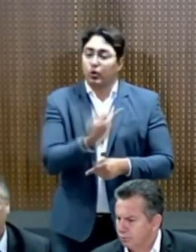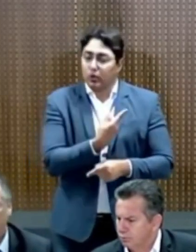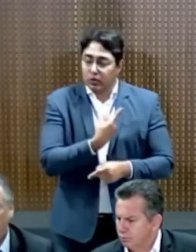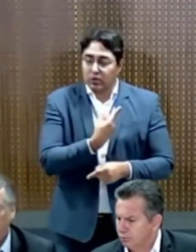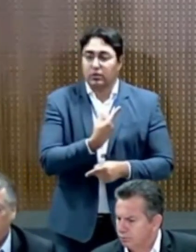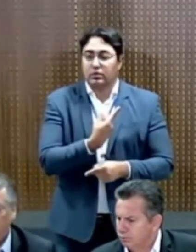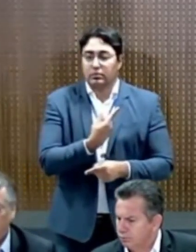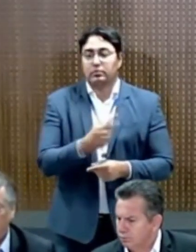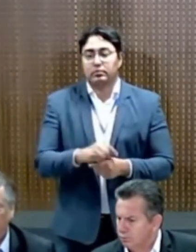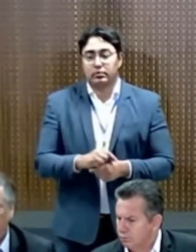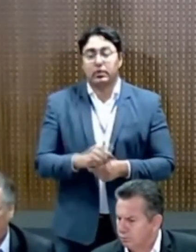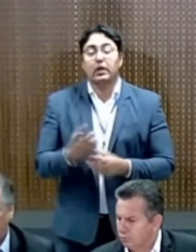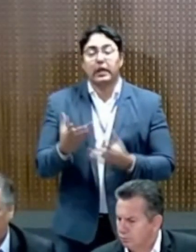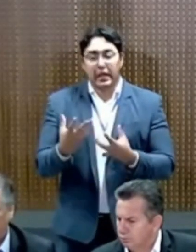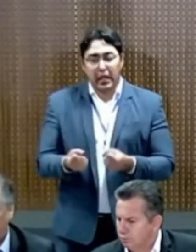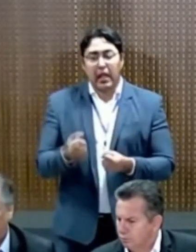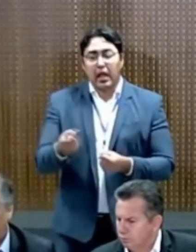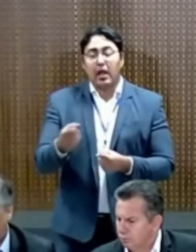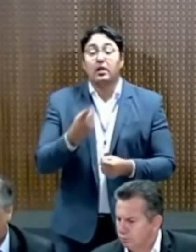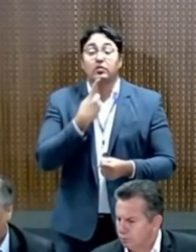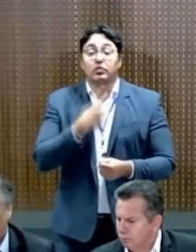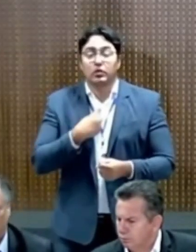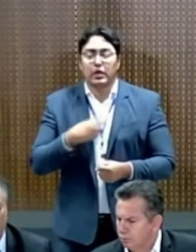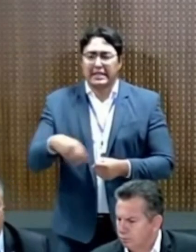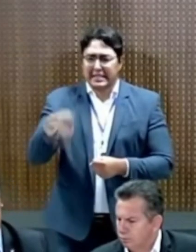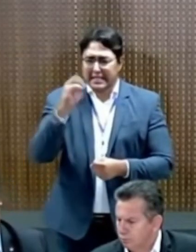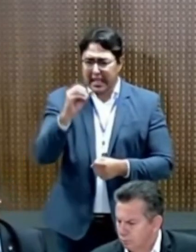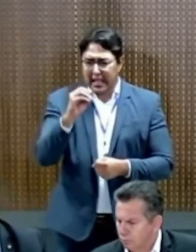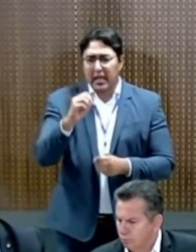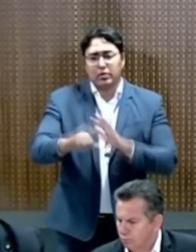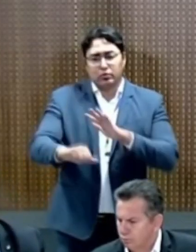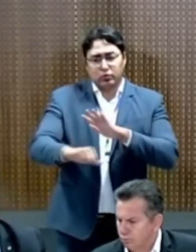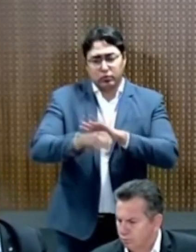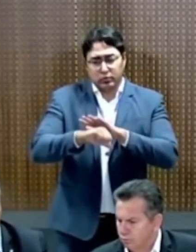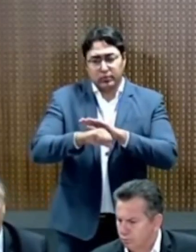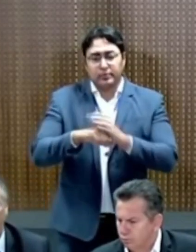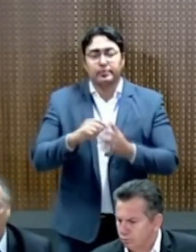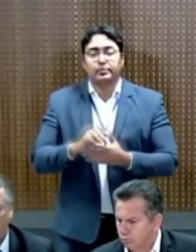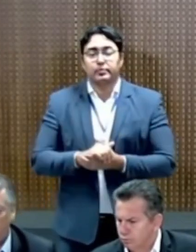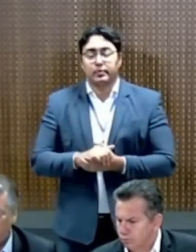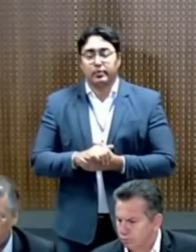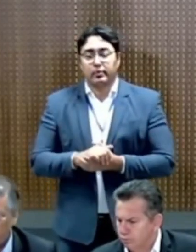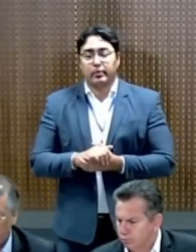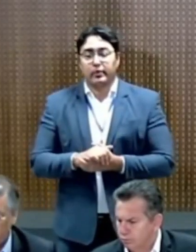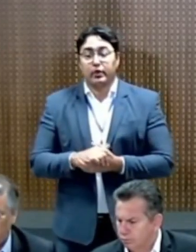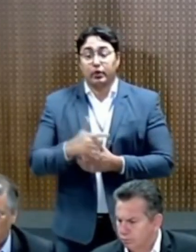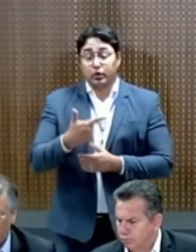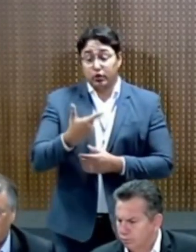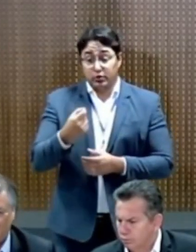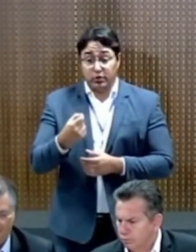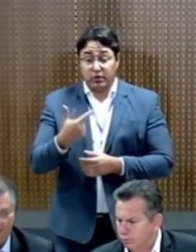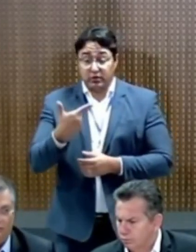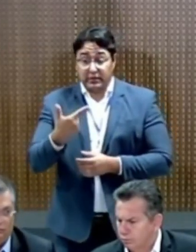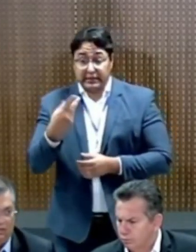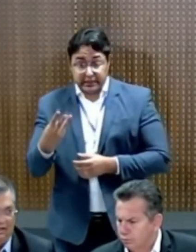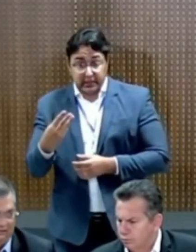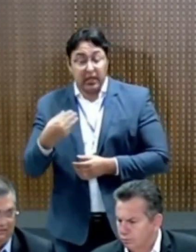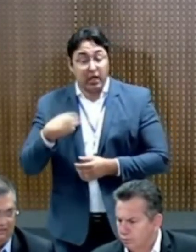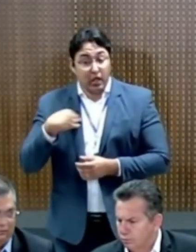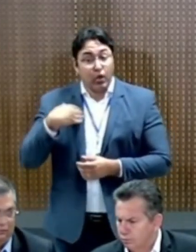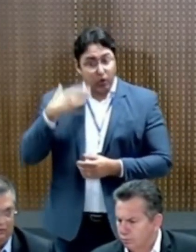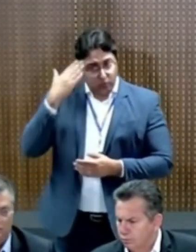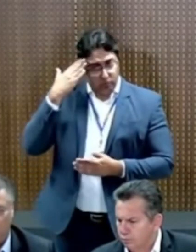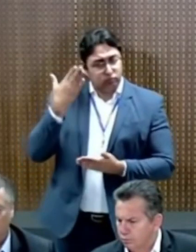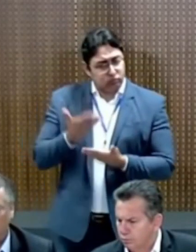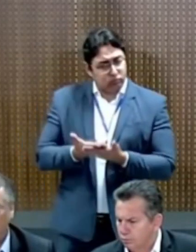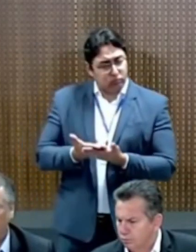estamos desejamos criminalidade zero nós precisamos olhar a curva 2023 creio a estas